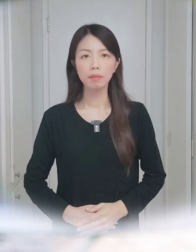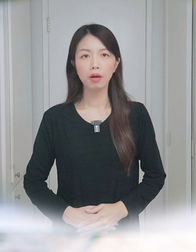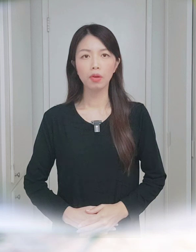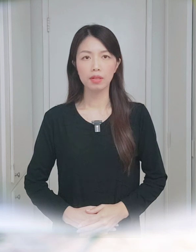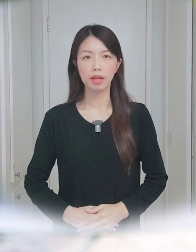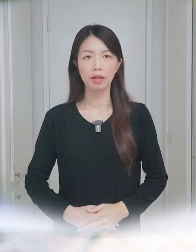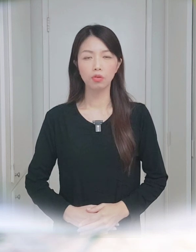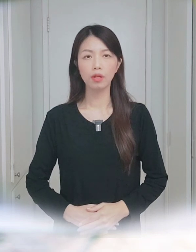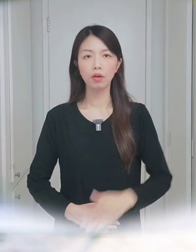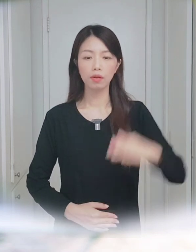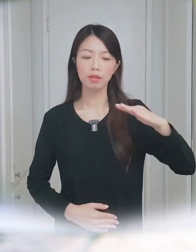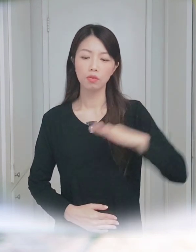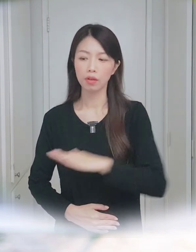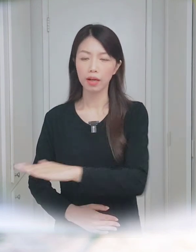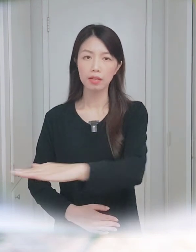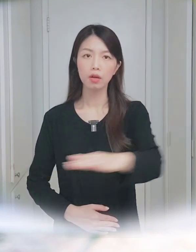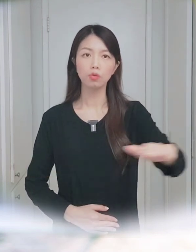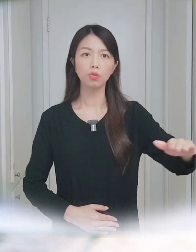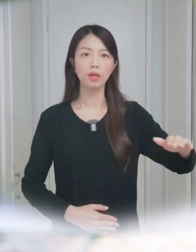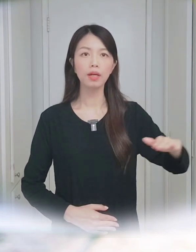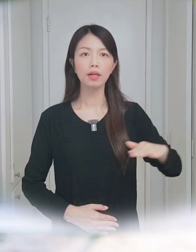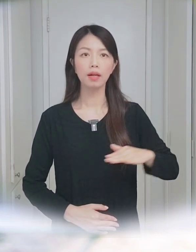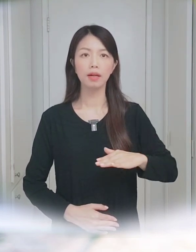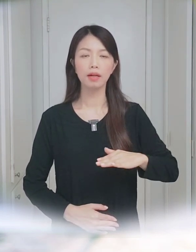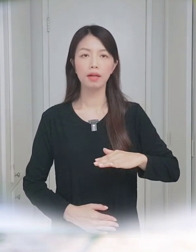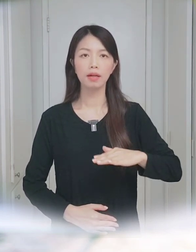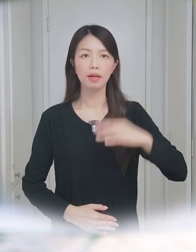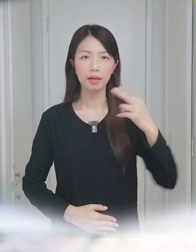우리 생명 되시네. 우리라고 하는 뜻의 수어는 아까 했죠. 우리